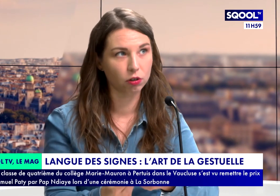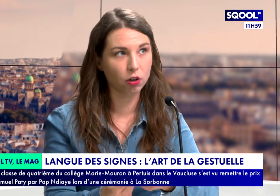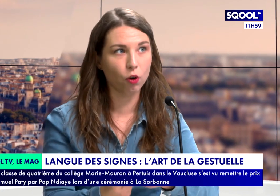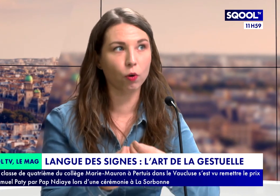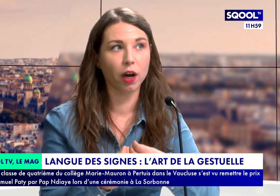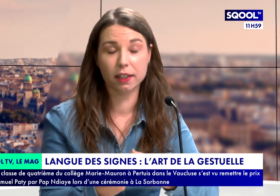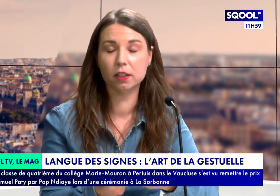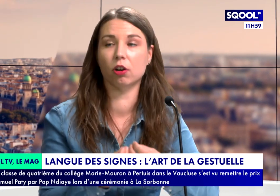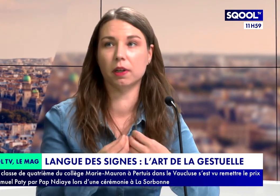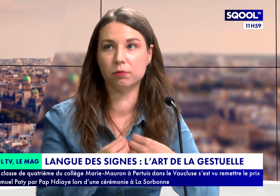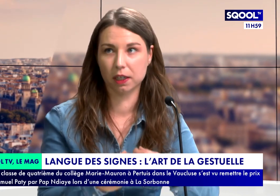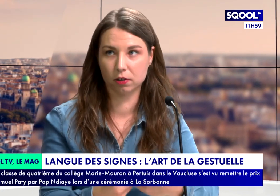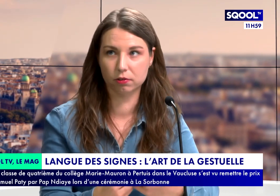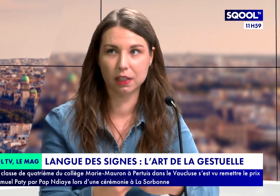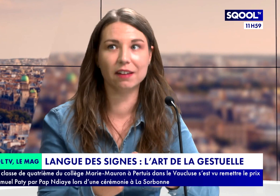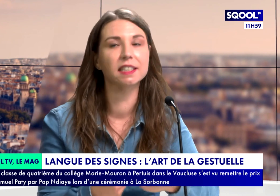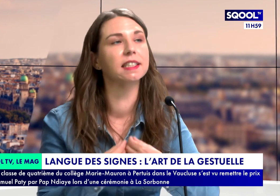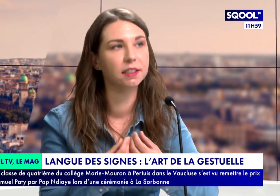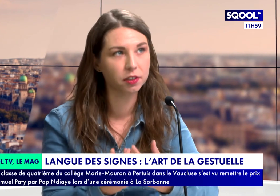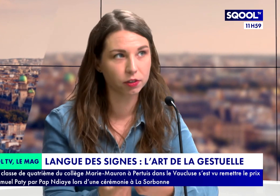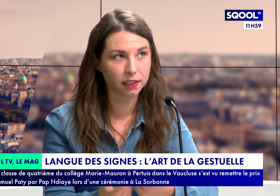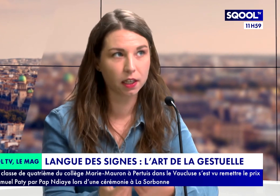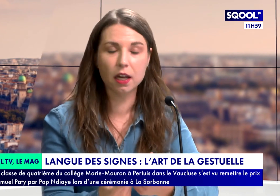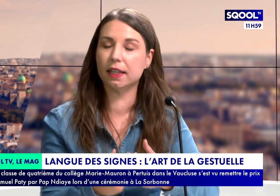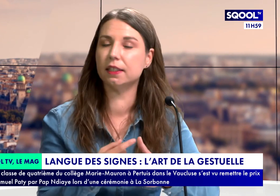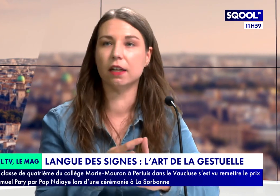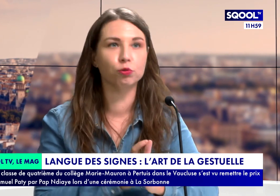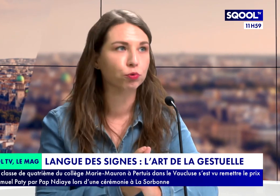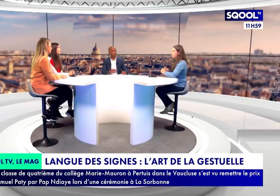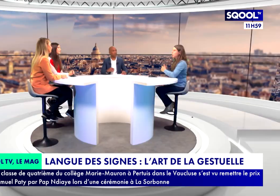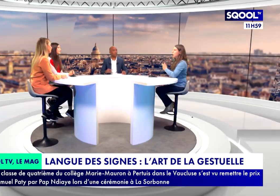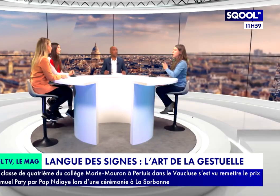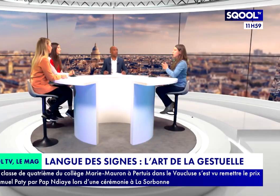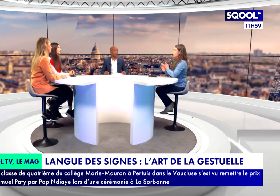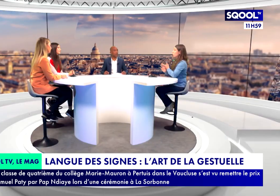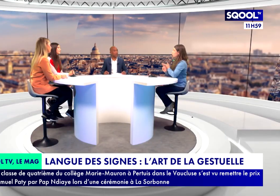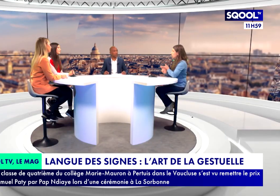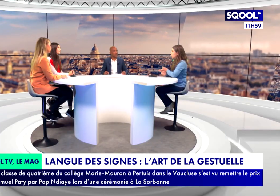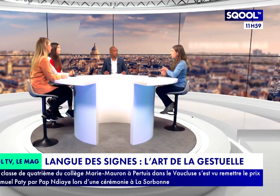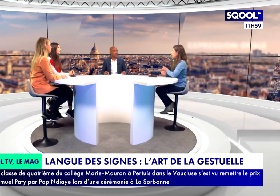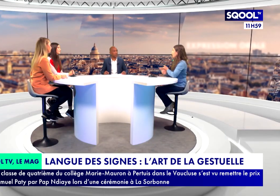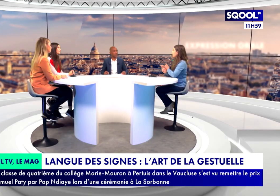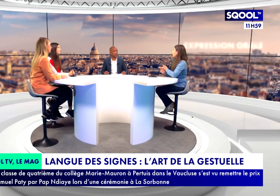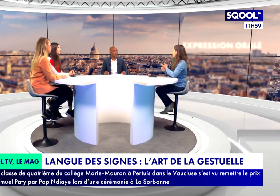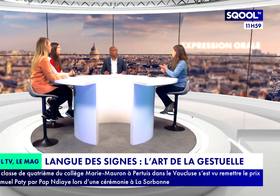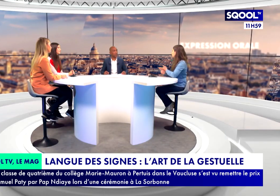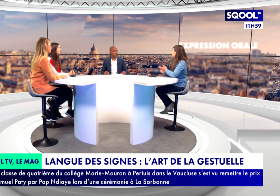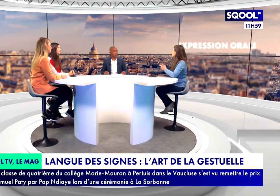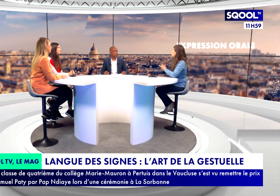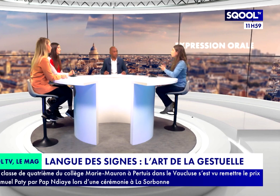On reste quand même une personne sourde avec des difficultés. Dès qu'il y a du bruit, dès qu'on enlève nos appareils la nuit, ou pour